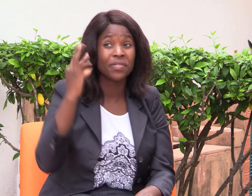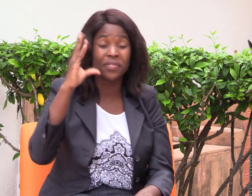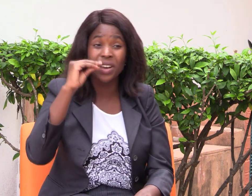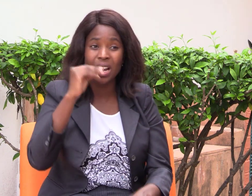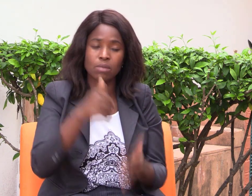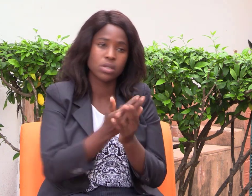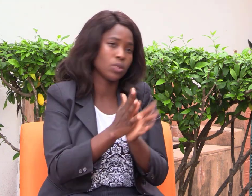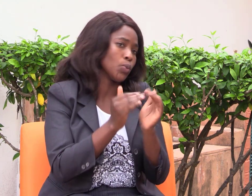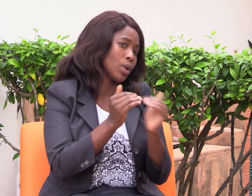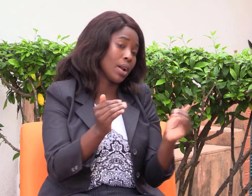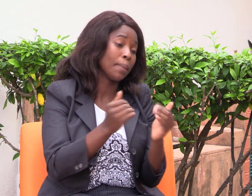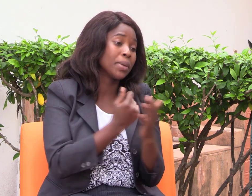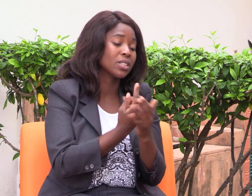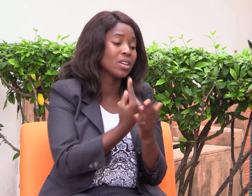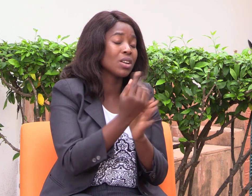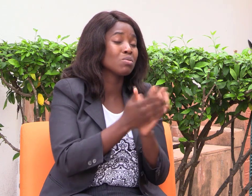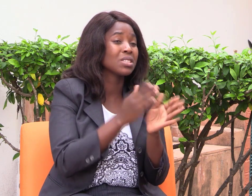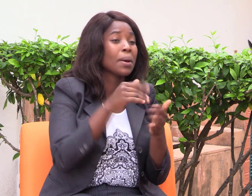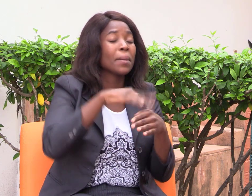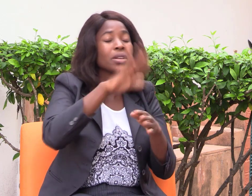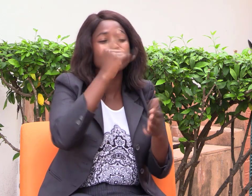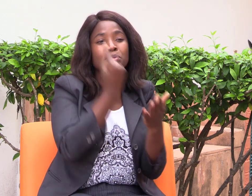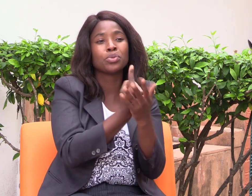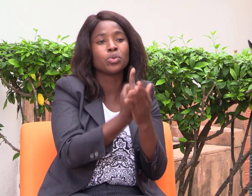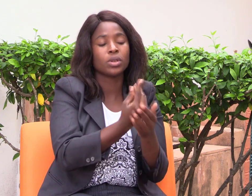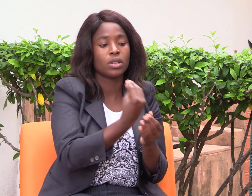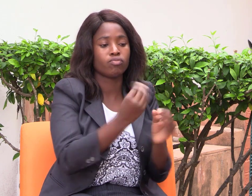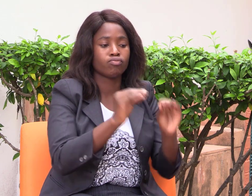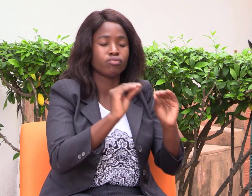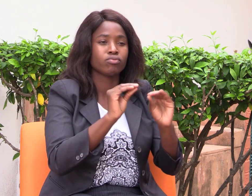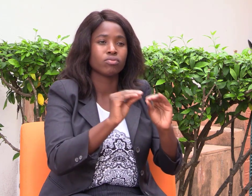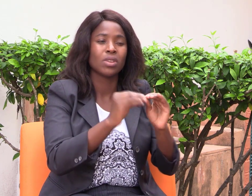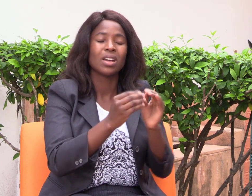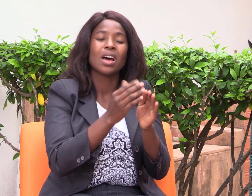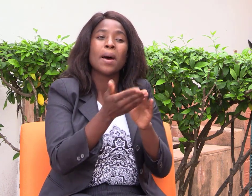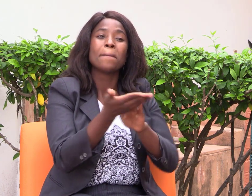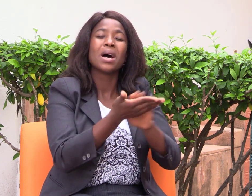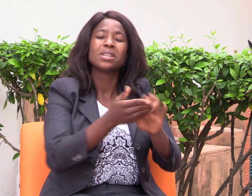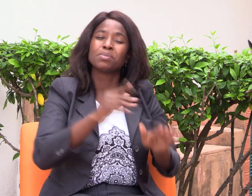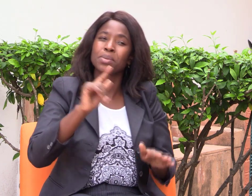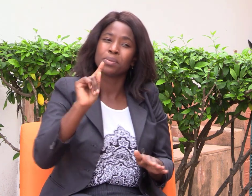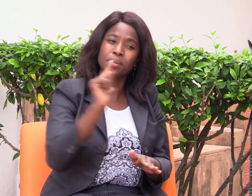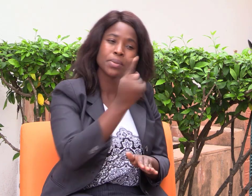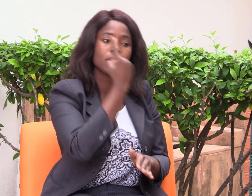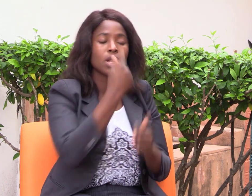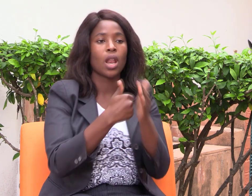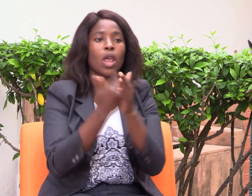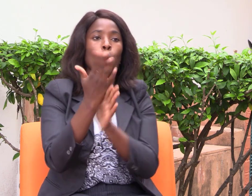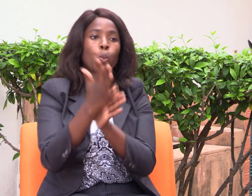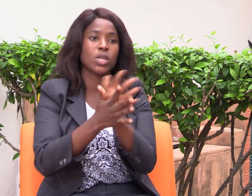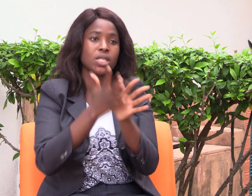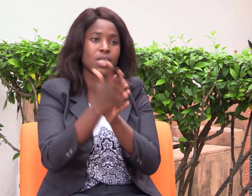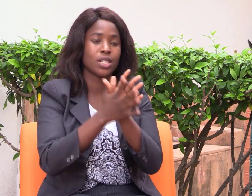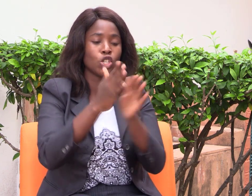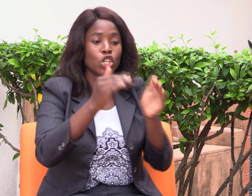exemplo, alguém que fala pode muito bem ensinar esta criança,